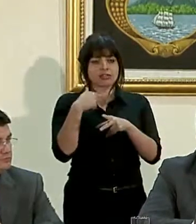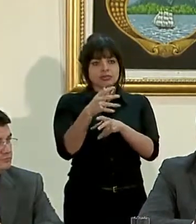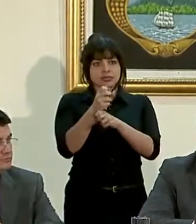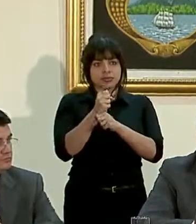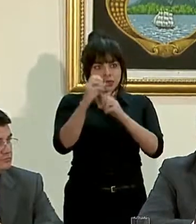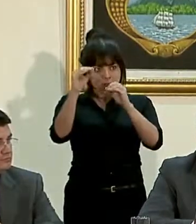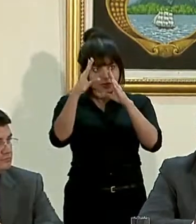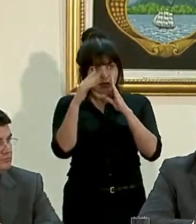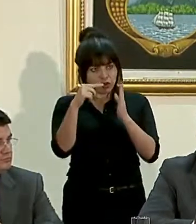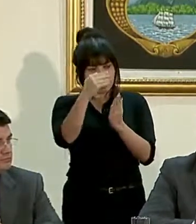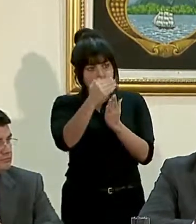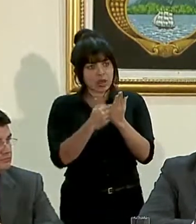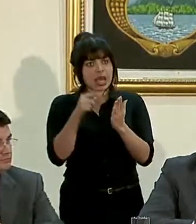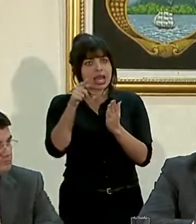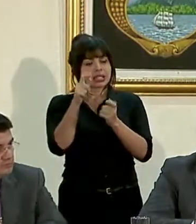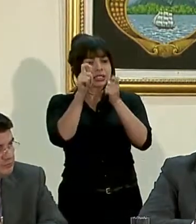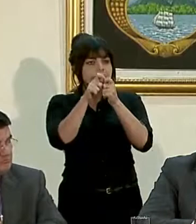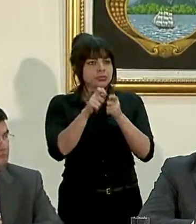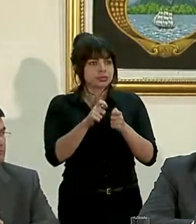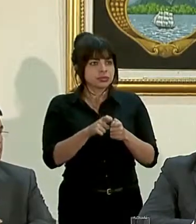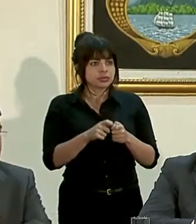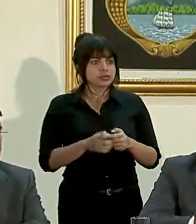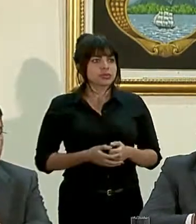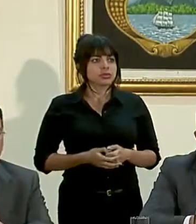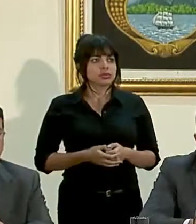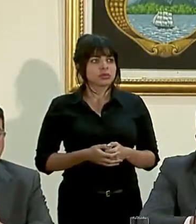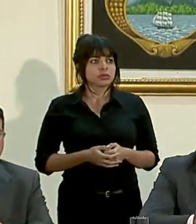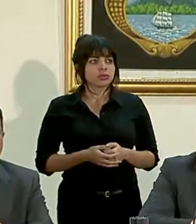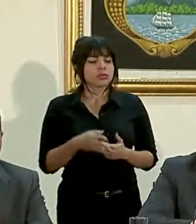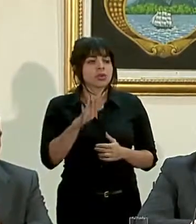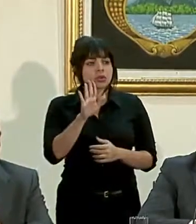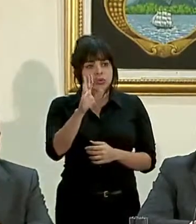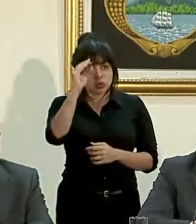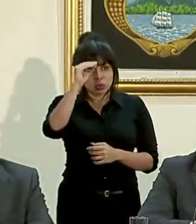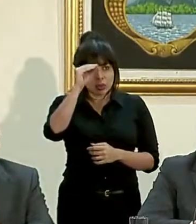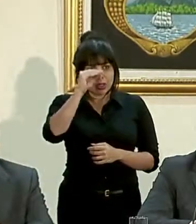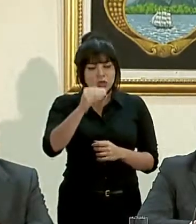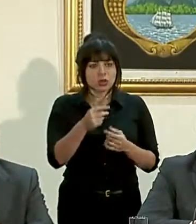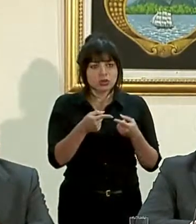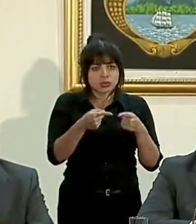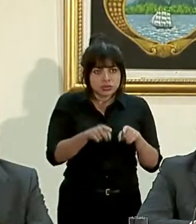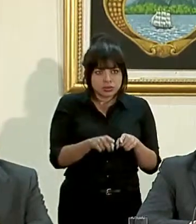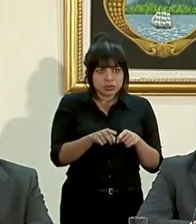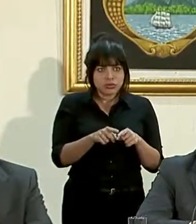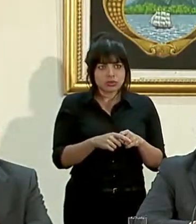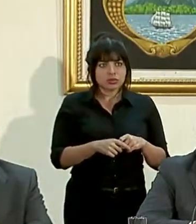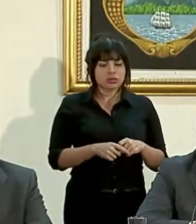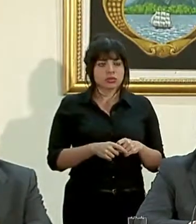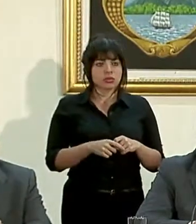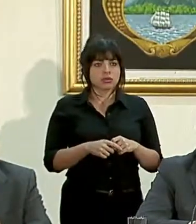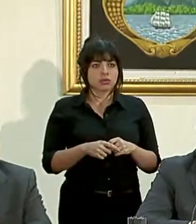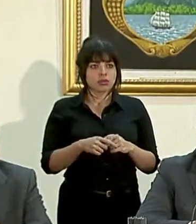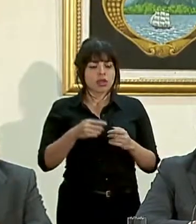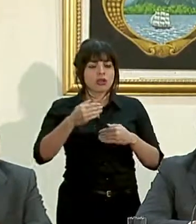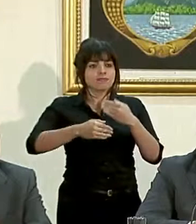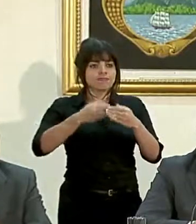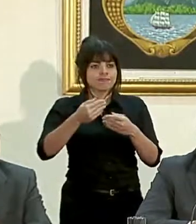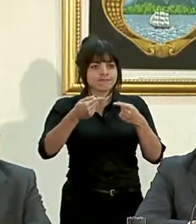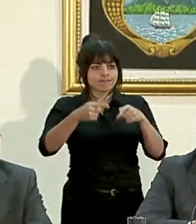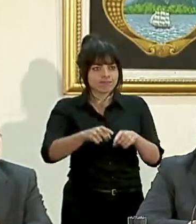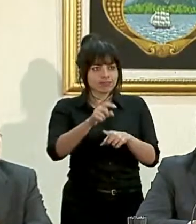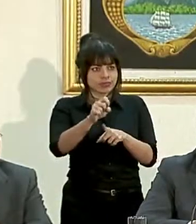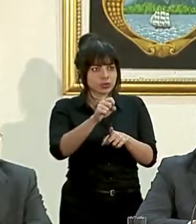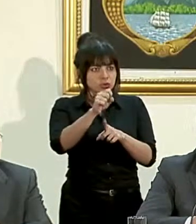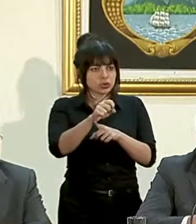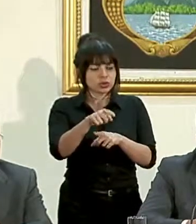el informe en donde ella puntualizaba lo que a su juicio había sido la evolución de la crisis que llevó a